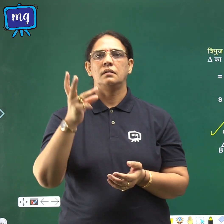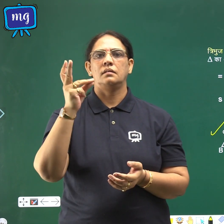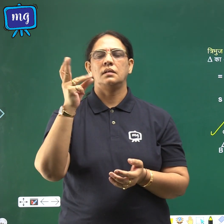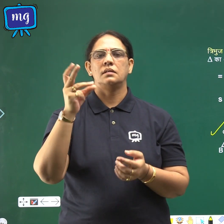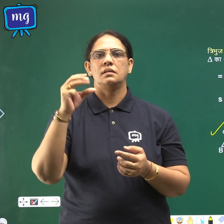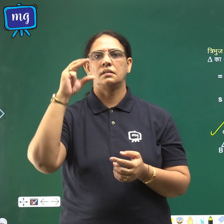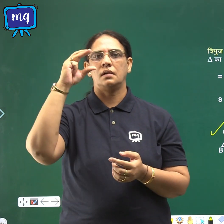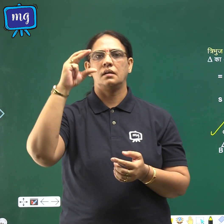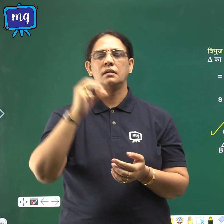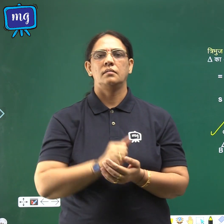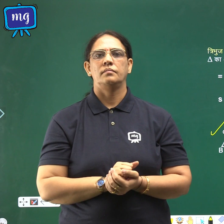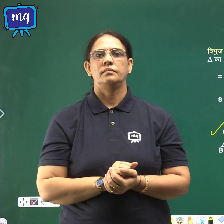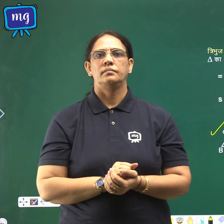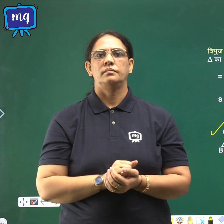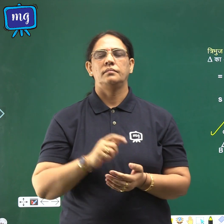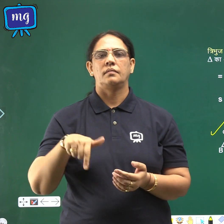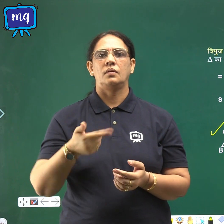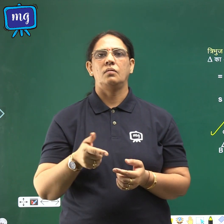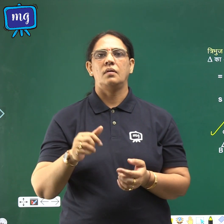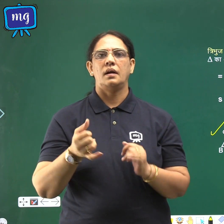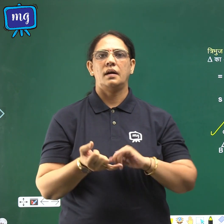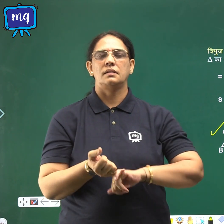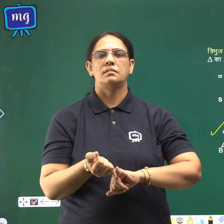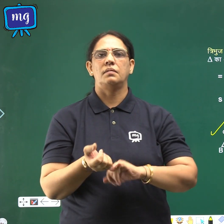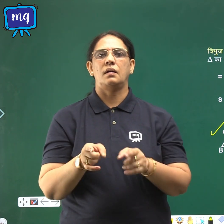C। तो S बराबर